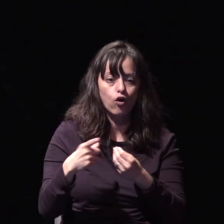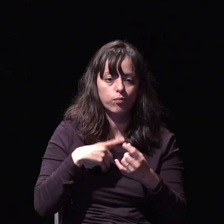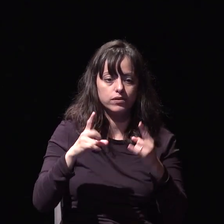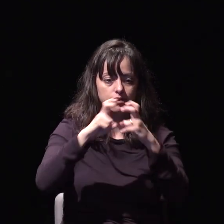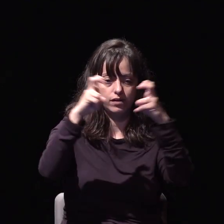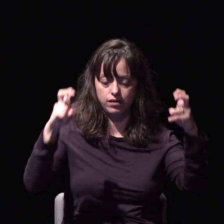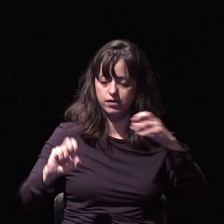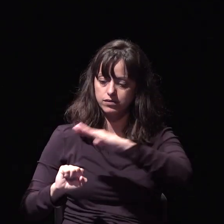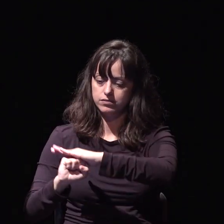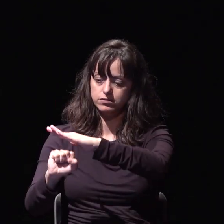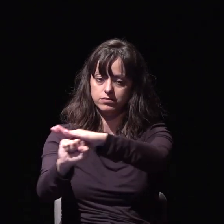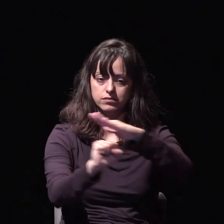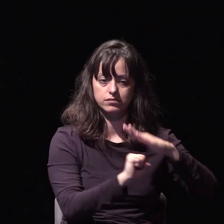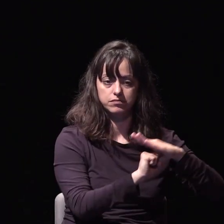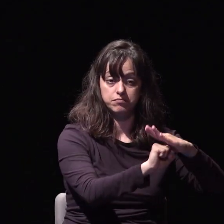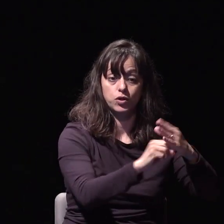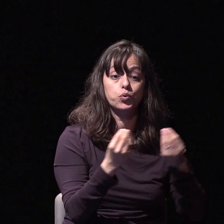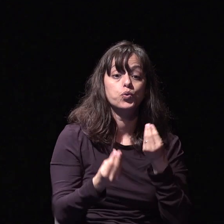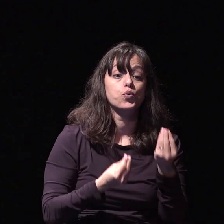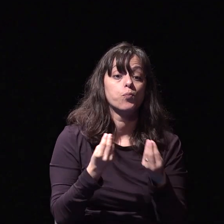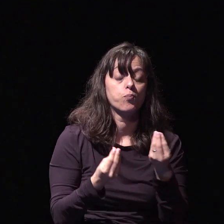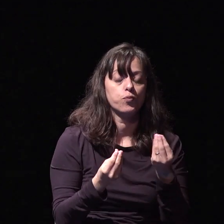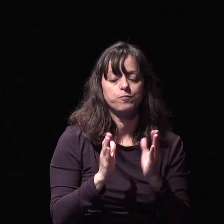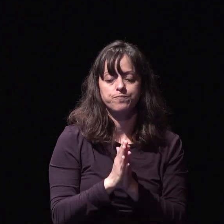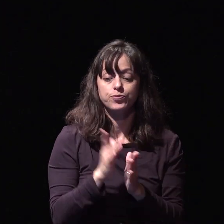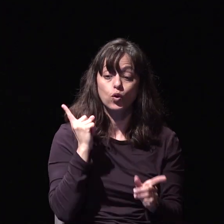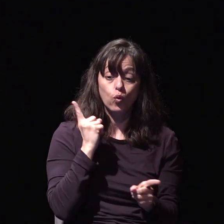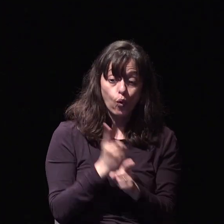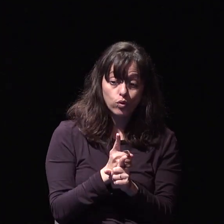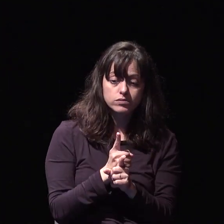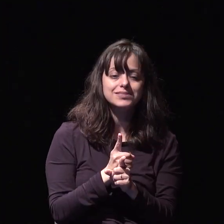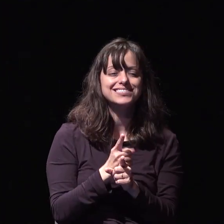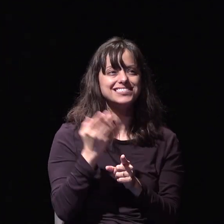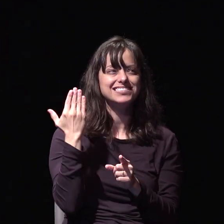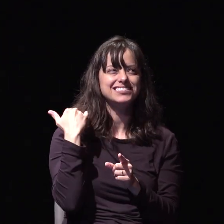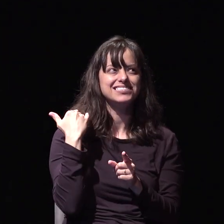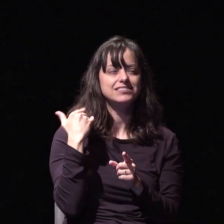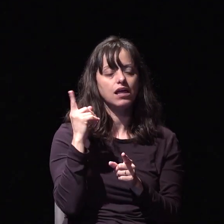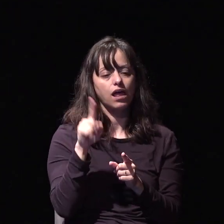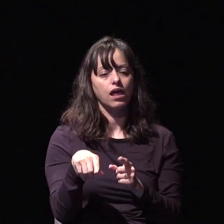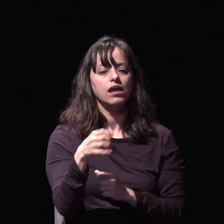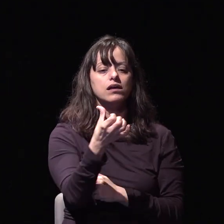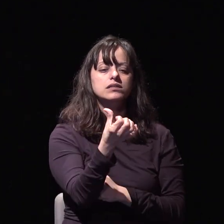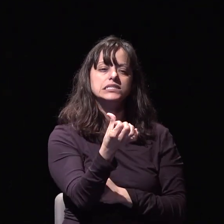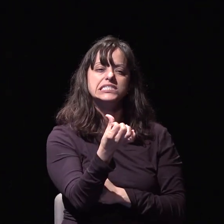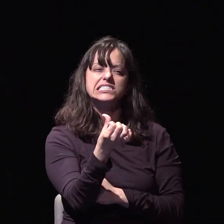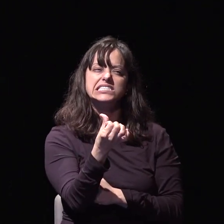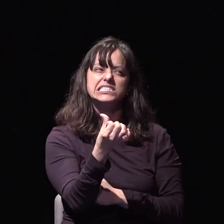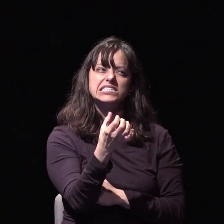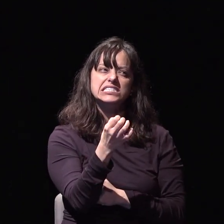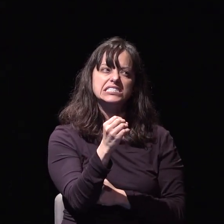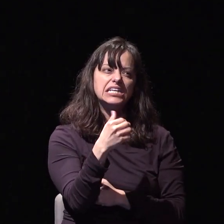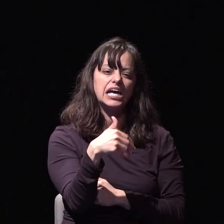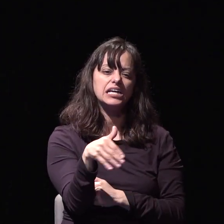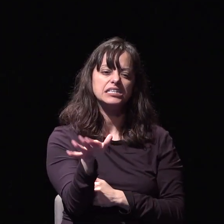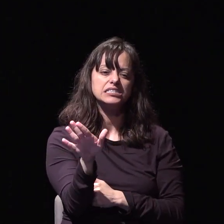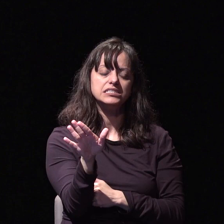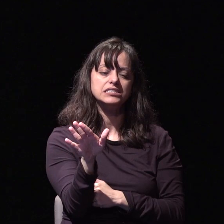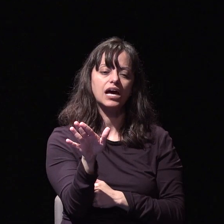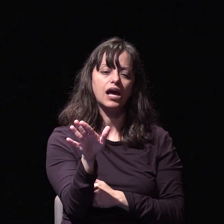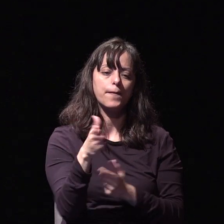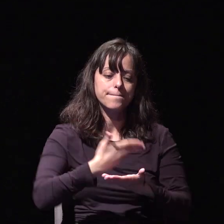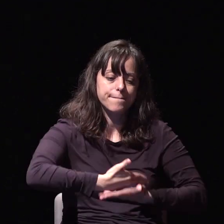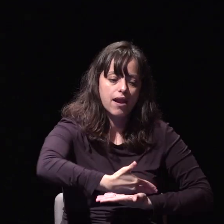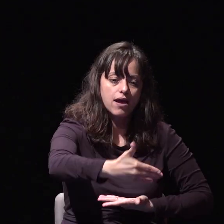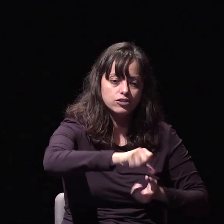edifício. A gente conseguiu, no primeiro momento, tinha 60 e poucas pranchas, a gente tem hoje 130 de